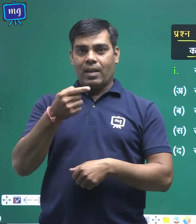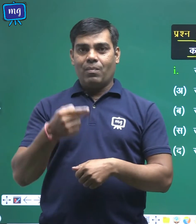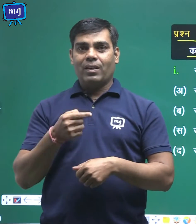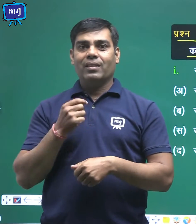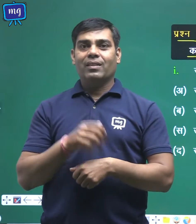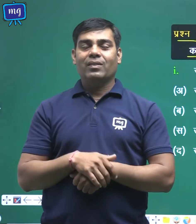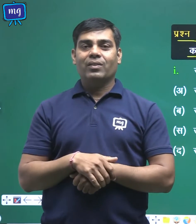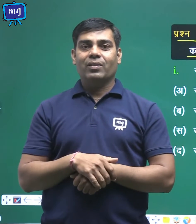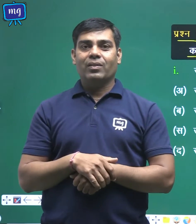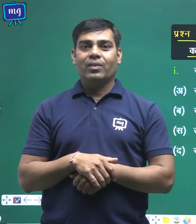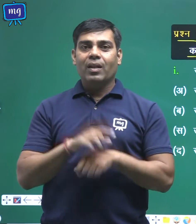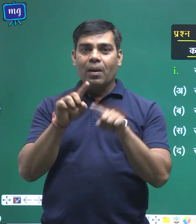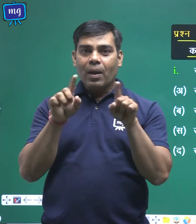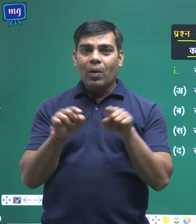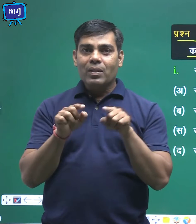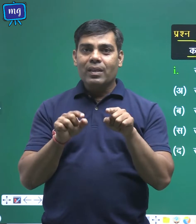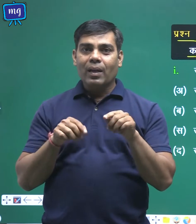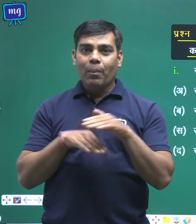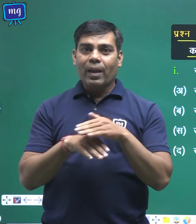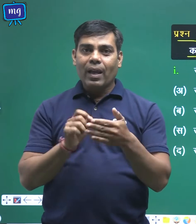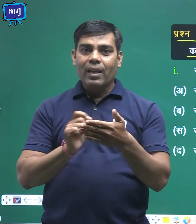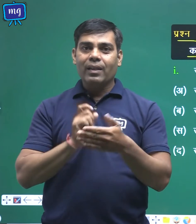क्रमाक्षर कोष्ठक में लिखें।